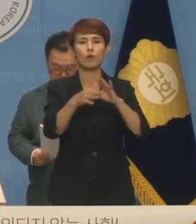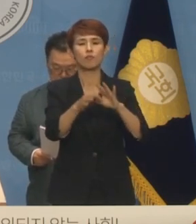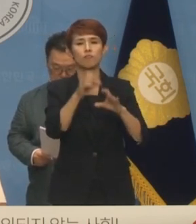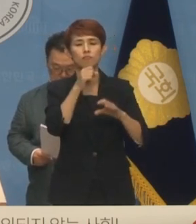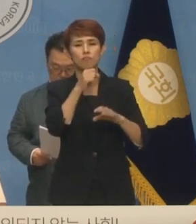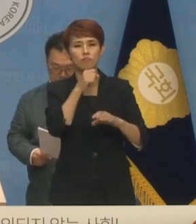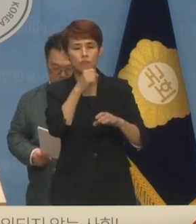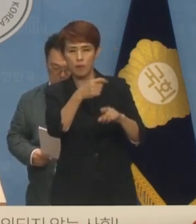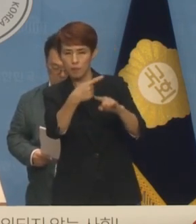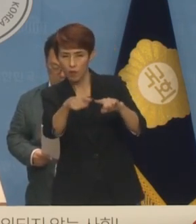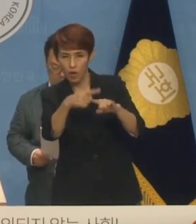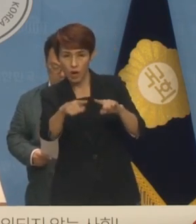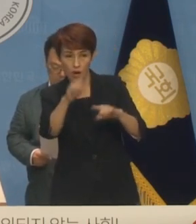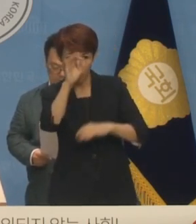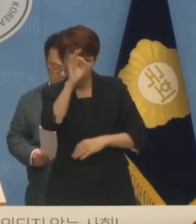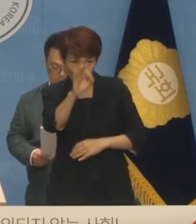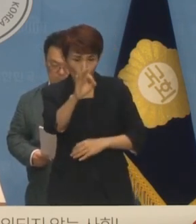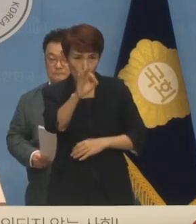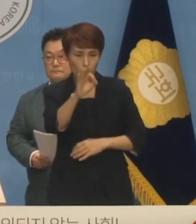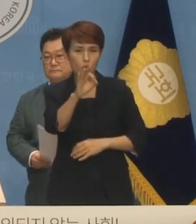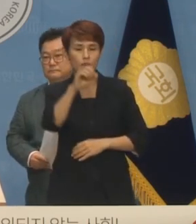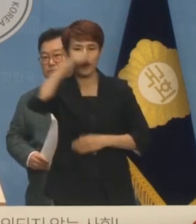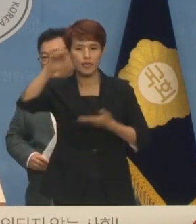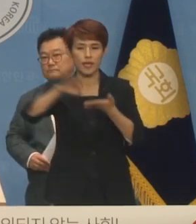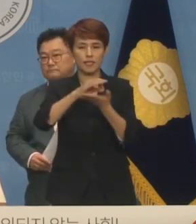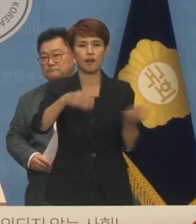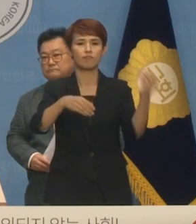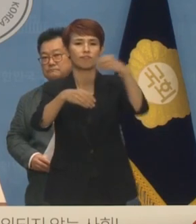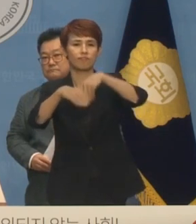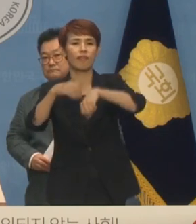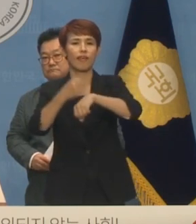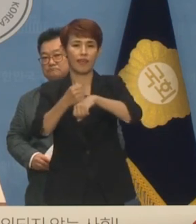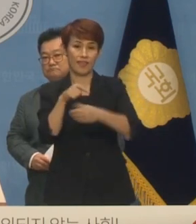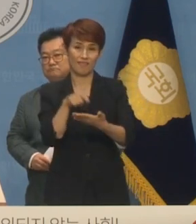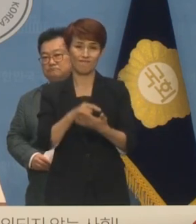실시하고 이를 장애인지 예산에 반영하도록 규정하였습니다.